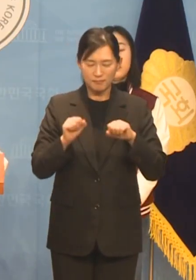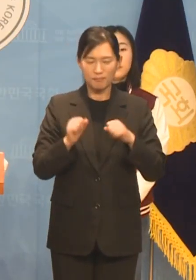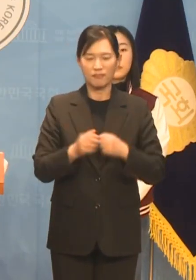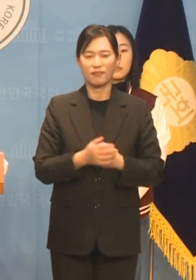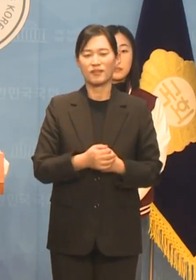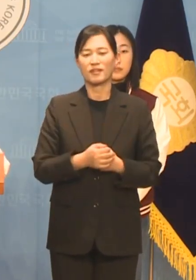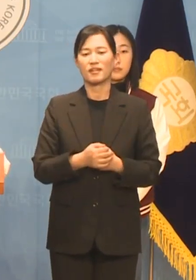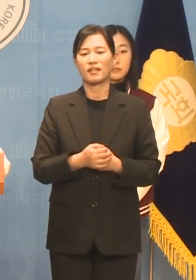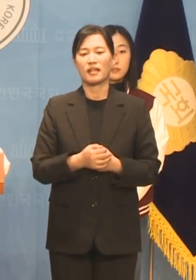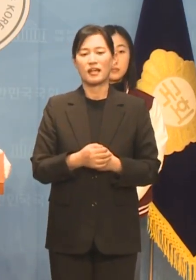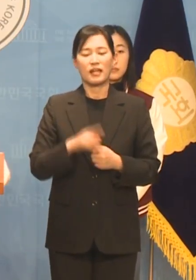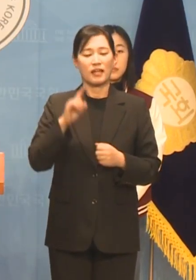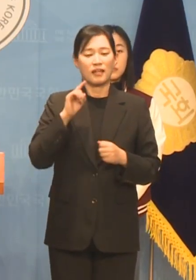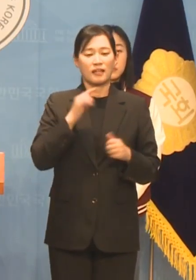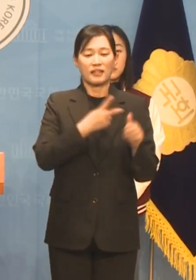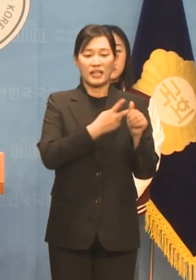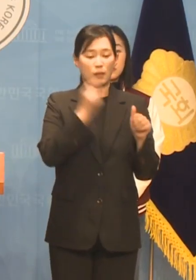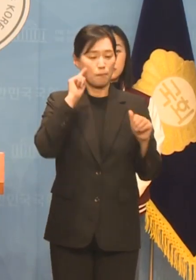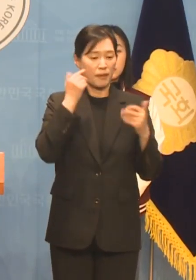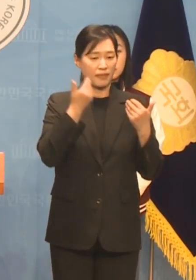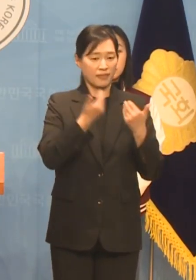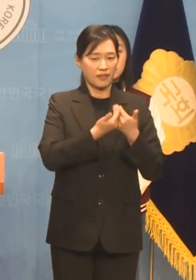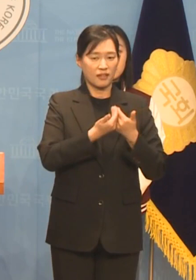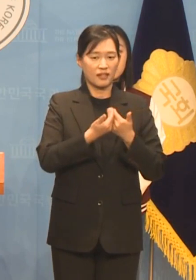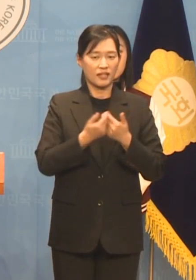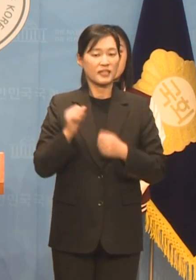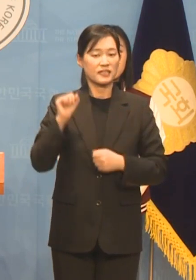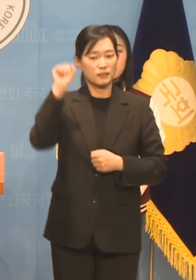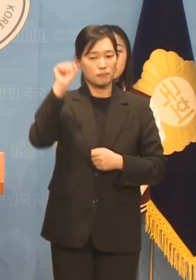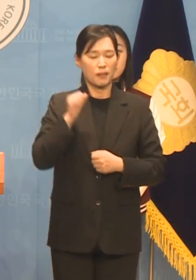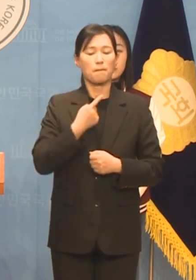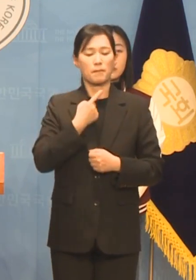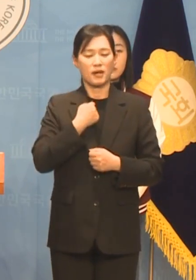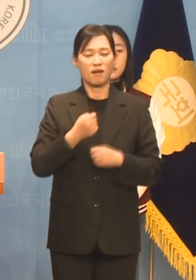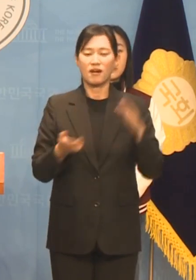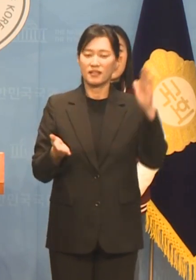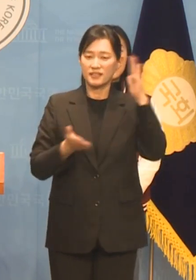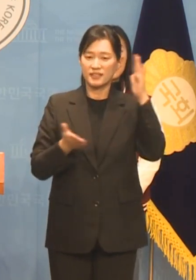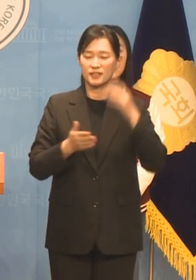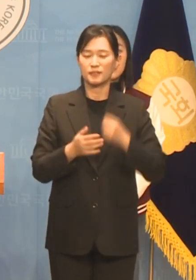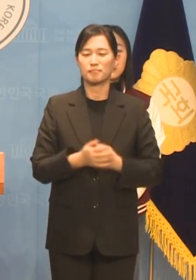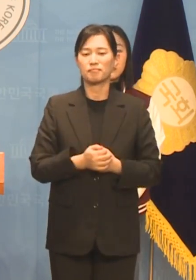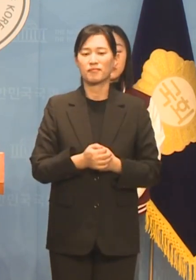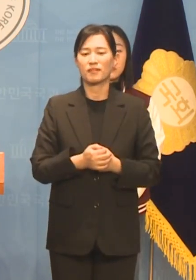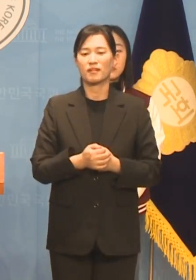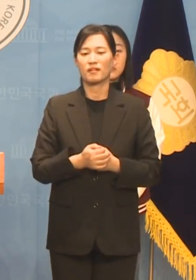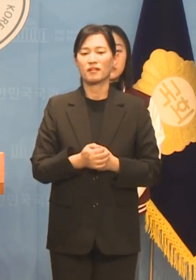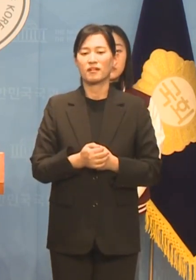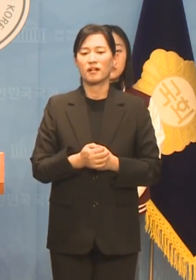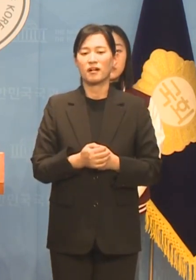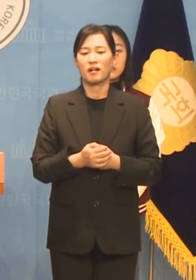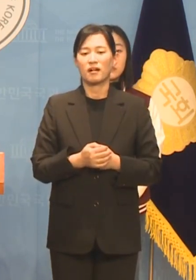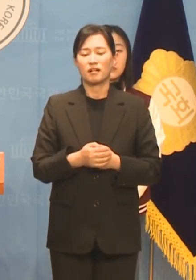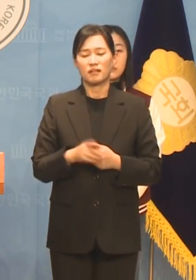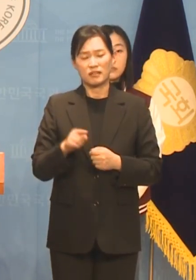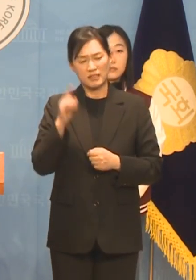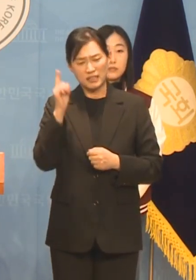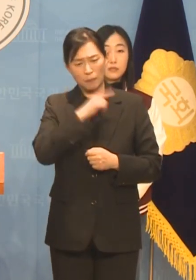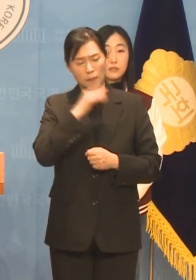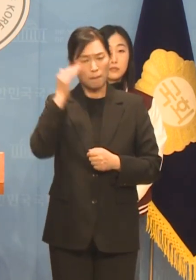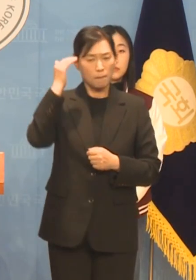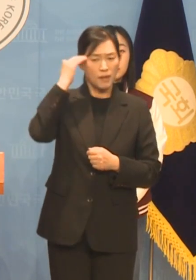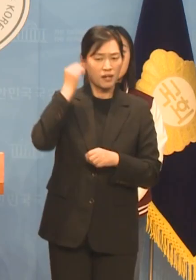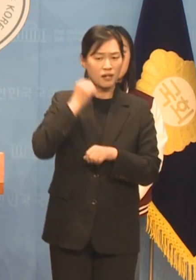안녕하십니까. 이화여대 탄핵반대 시국선언을 주최한 김수아입니다. 오늘 저는 이화여대 탄핵반대 시국선언을 악의적으로